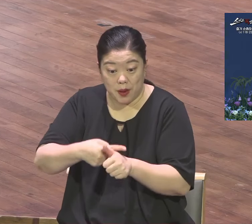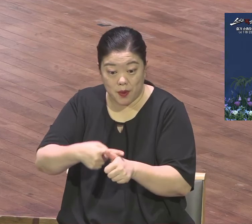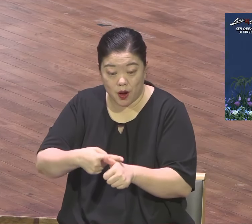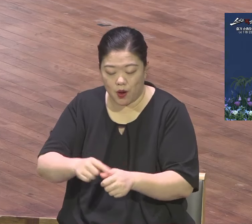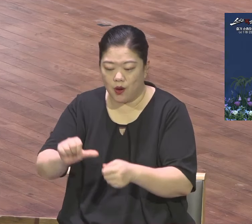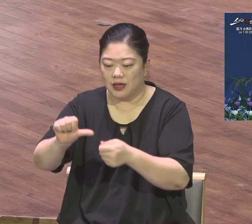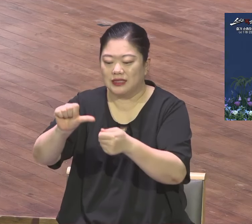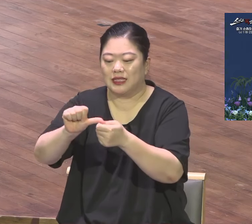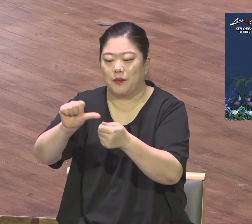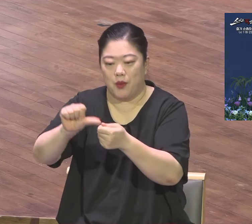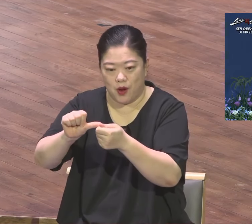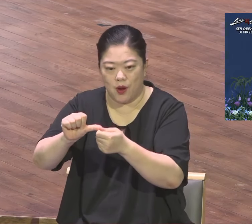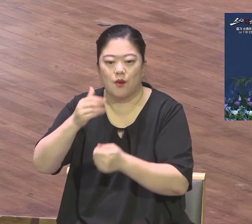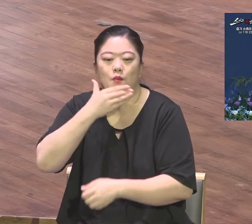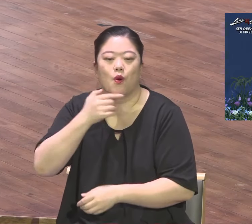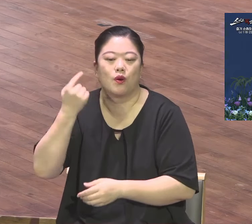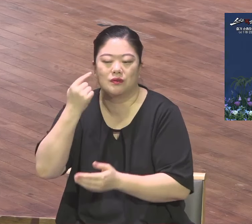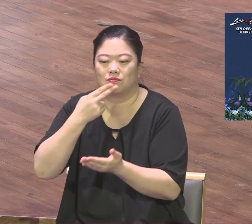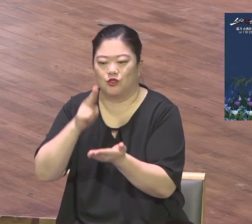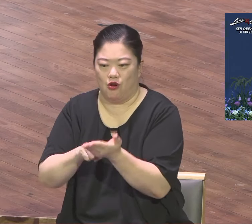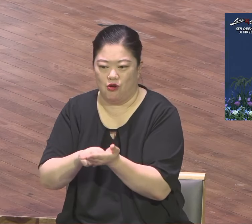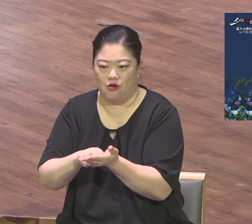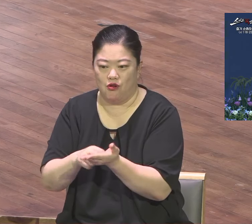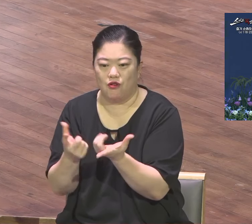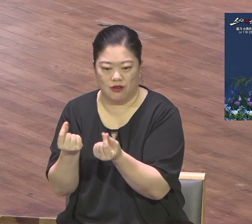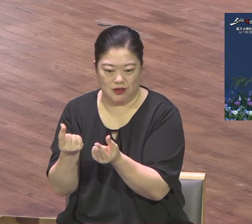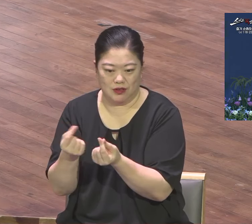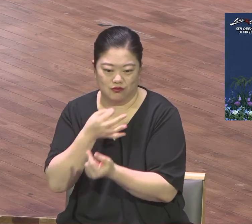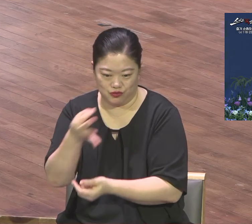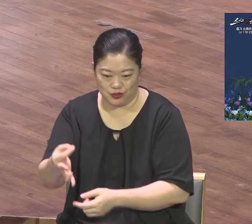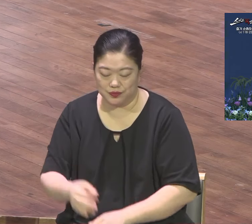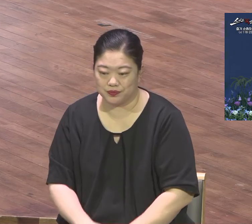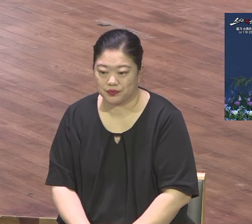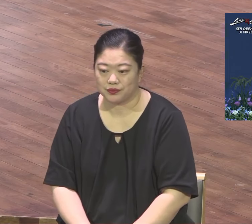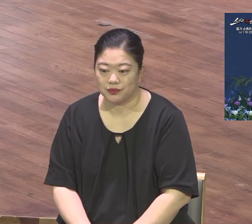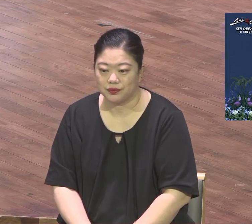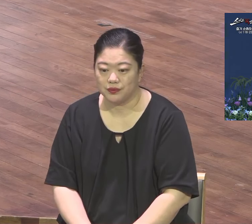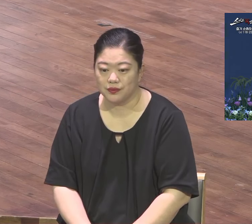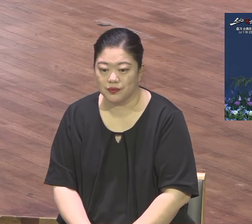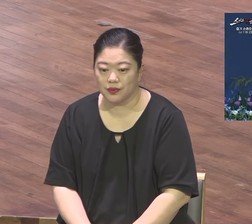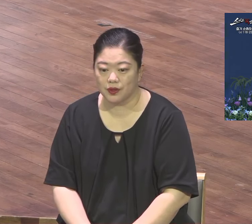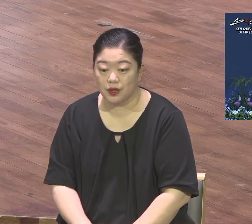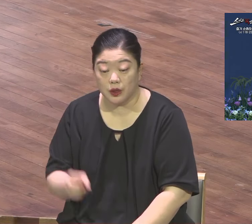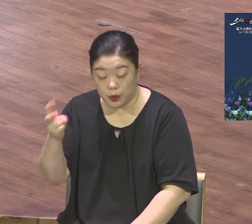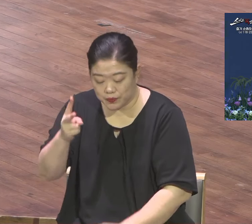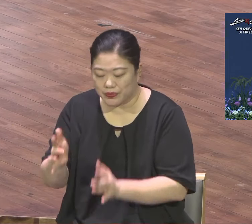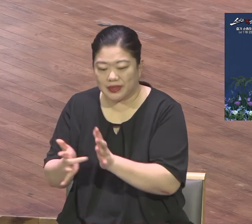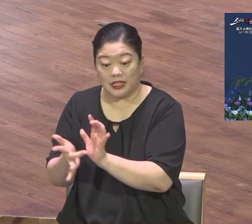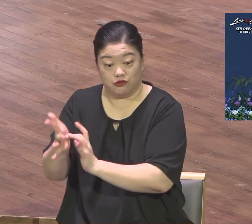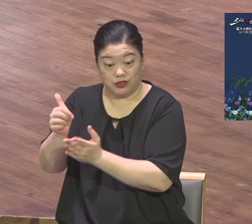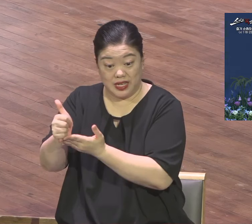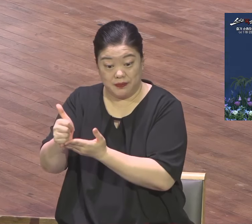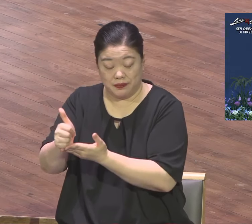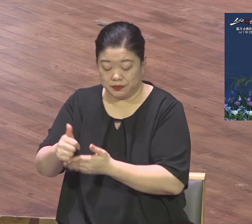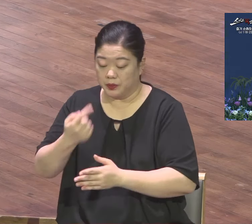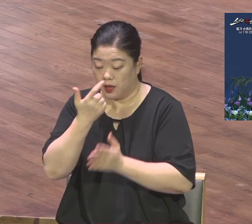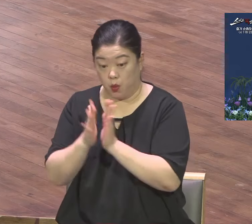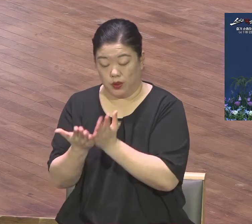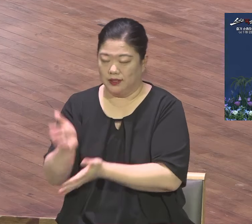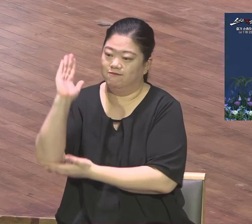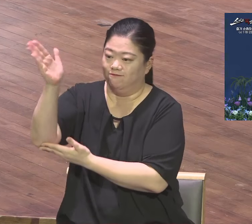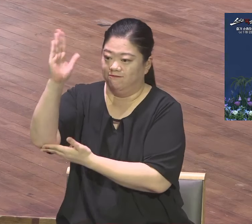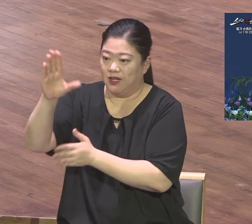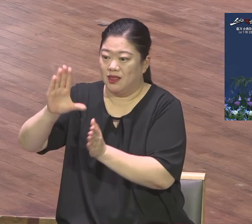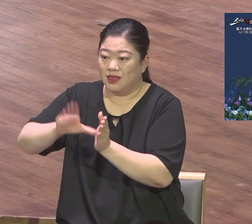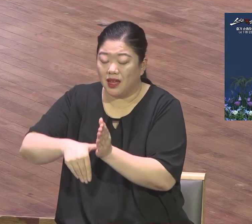하고 이사야서 복음이라고 그렇게 불러집니다. 예수님도 직접 이사야서 내용을 많이 그렇게